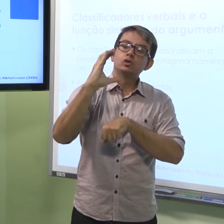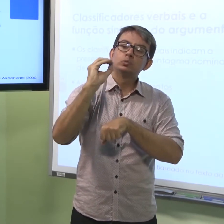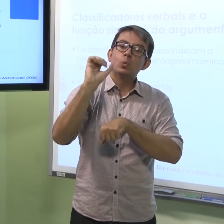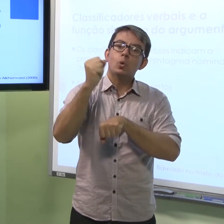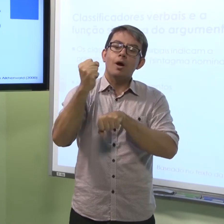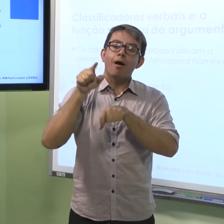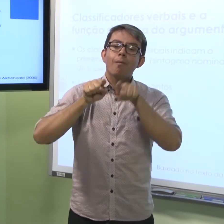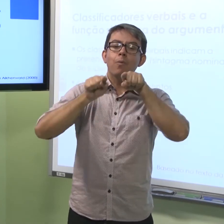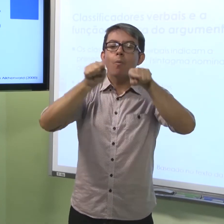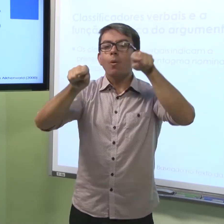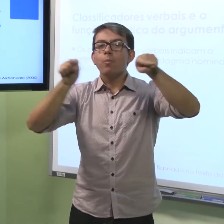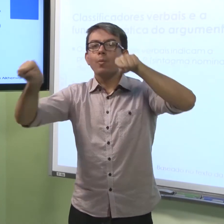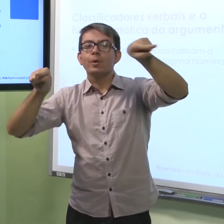formando os predicativos.